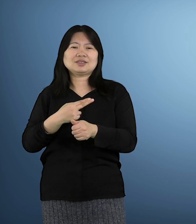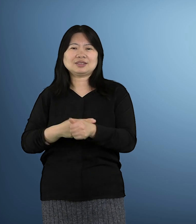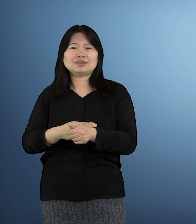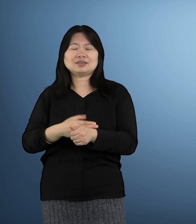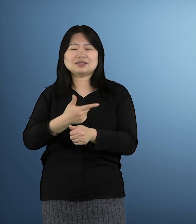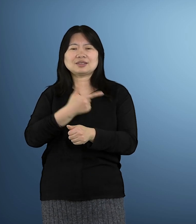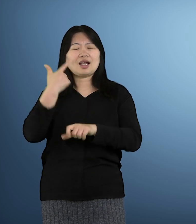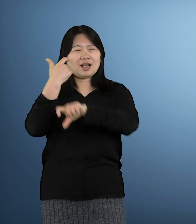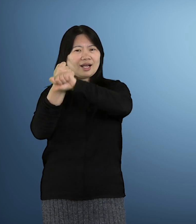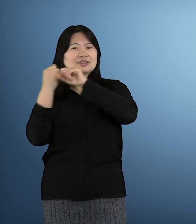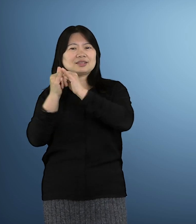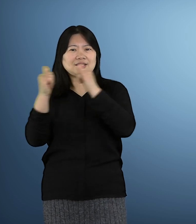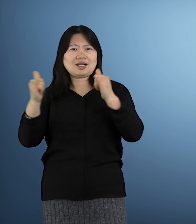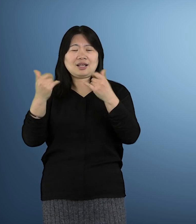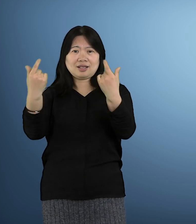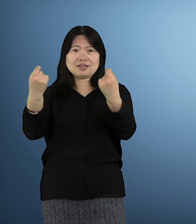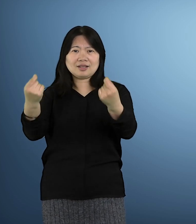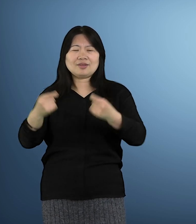마지막 이 글에